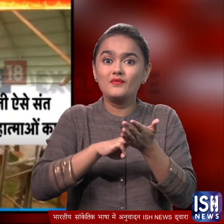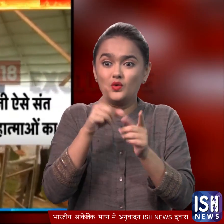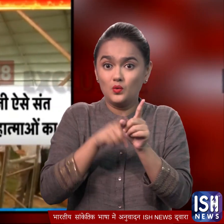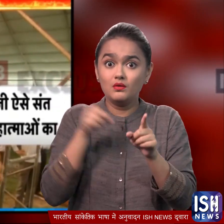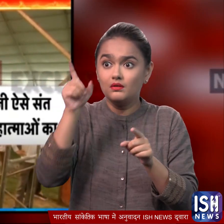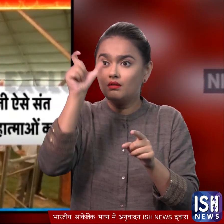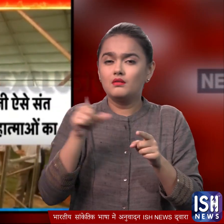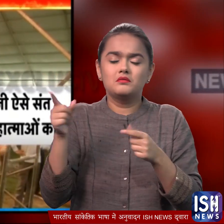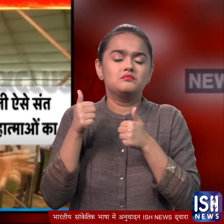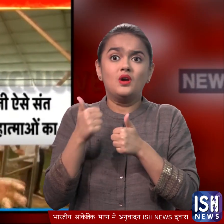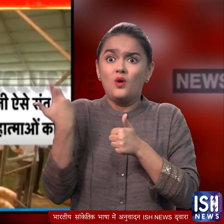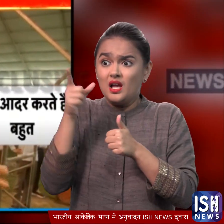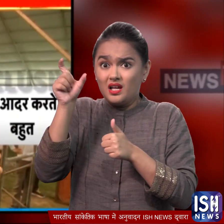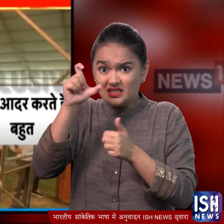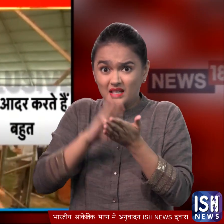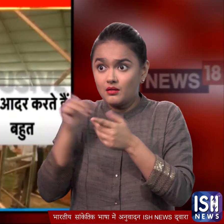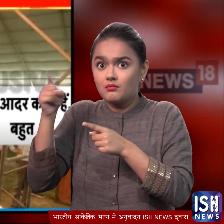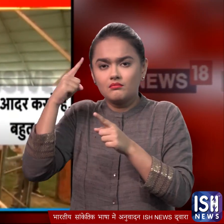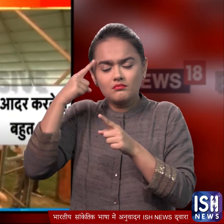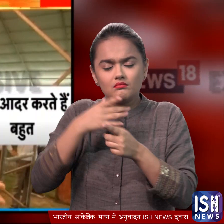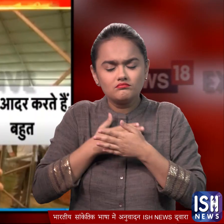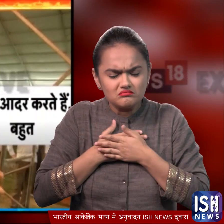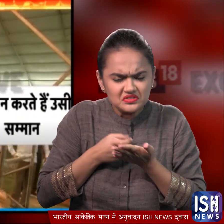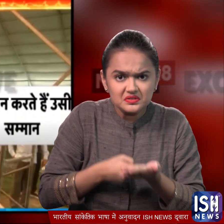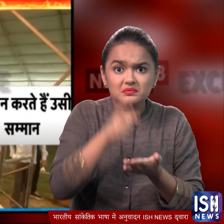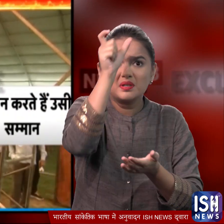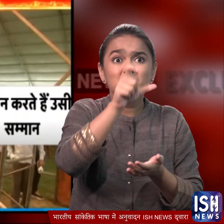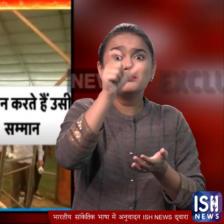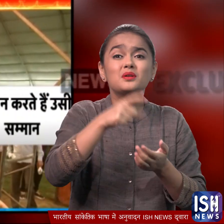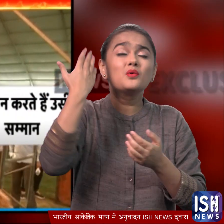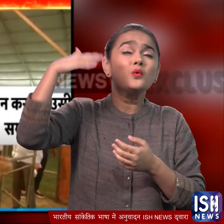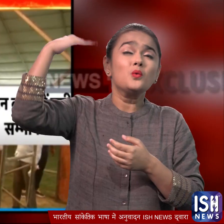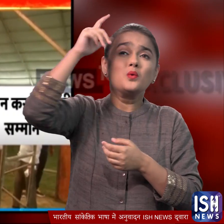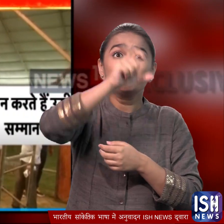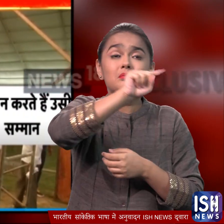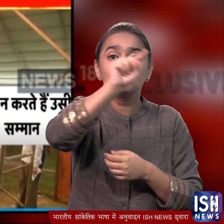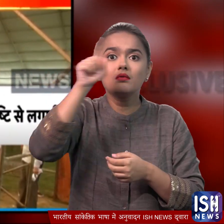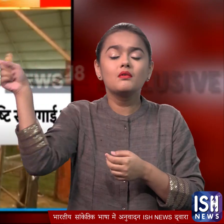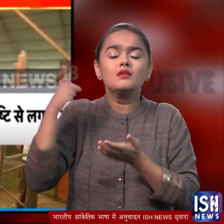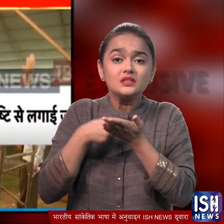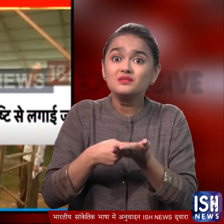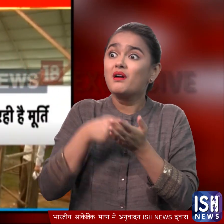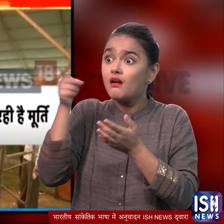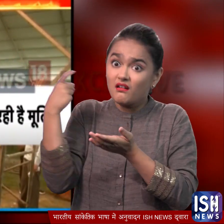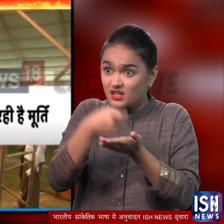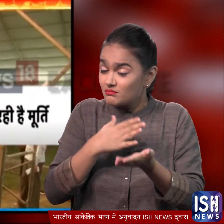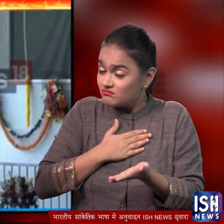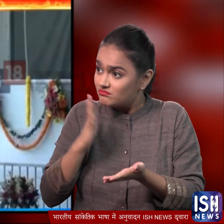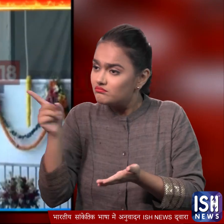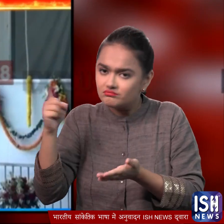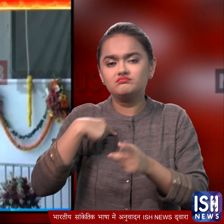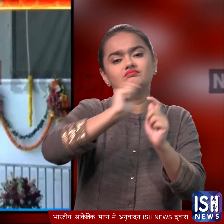आदित्यनाथ जी ऐसे संत महात्माओं की बहुत आदर करते हैं, बहुत सम्मान करते हैं। उसी सम्मान की दृष्टि से लगाई जा रही है